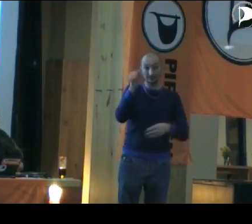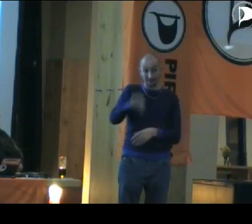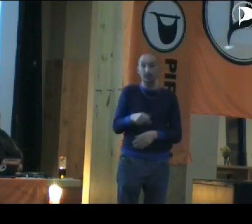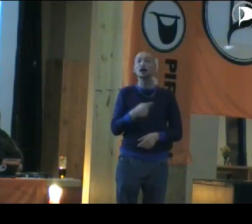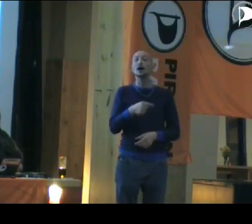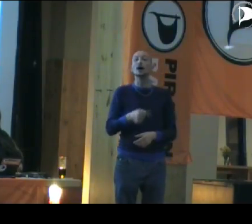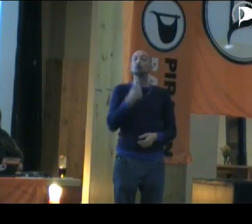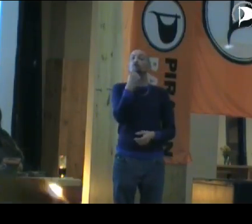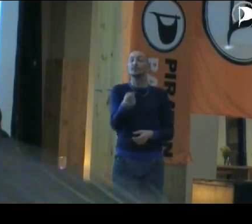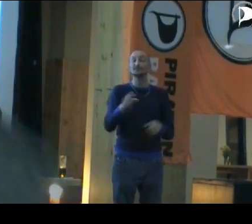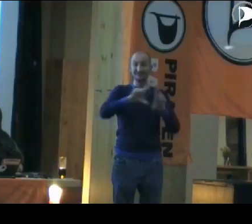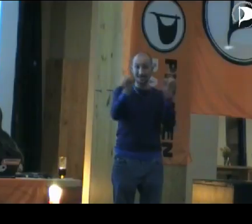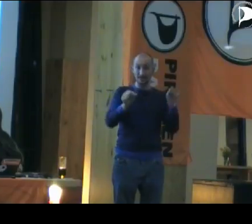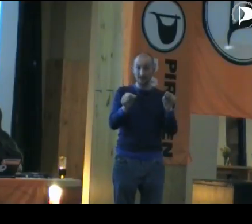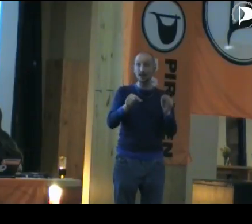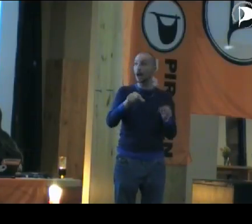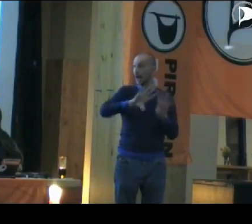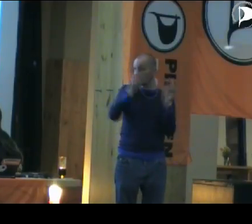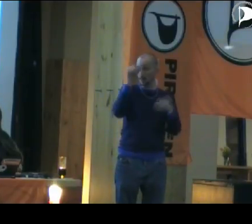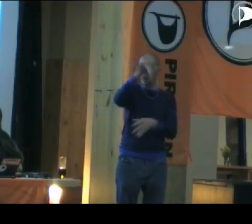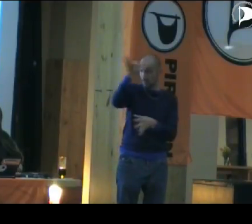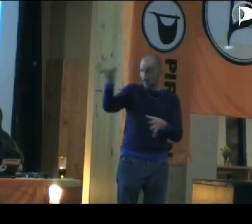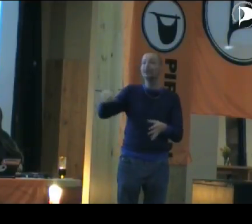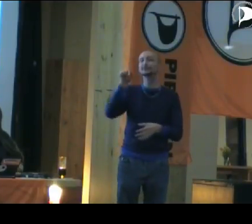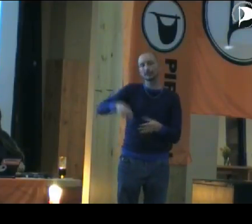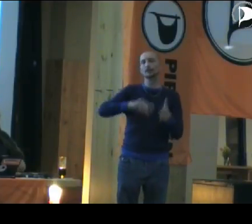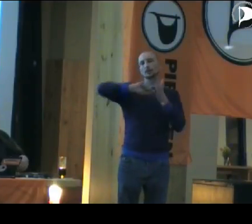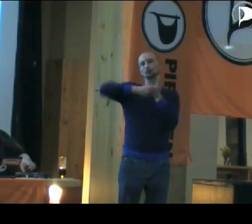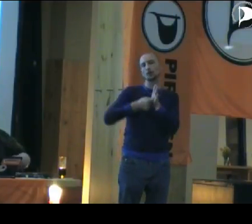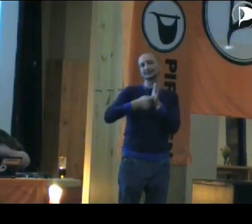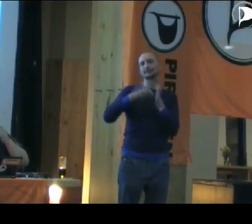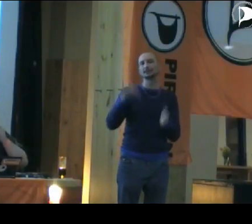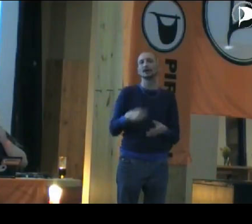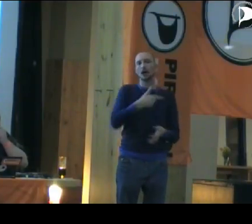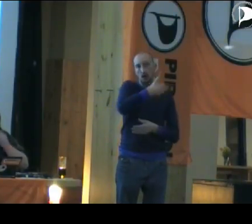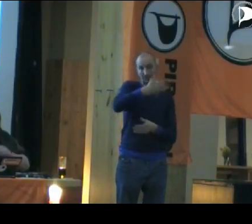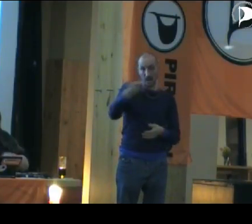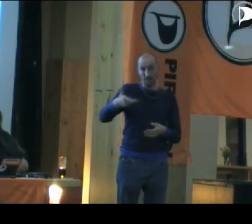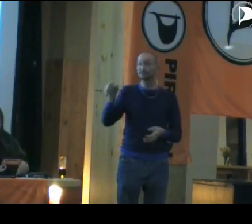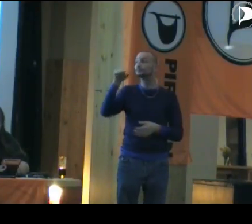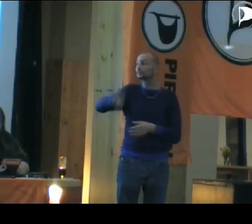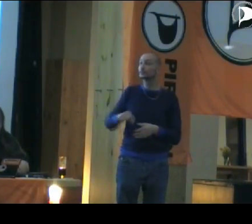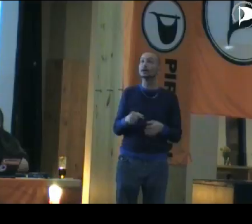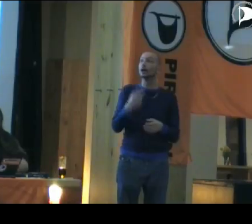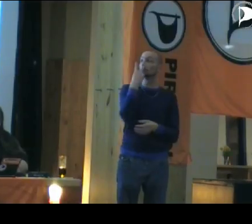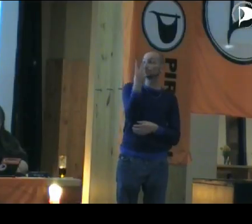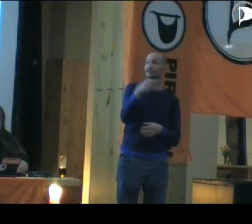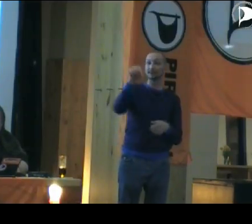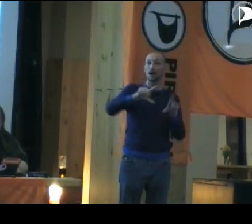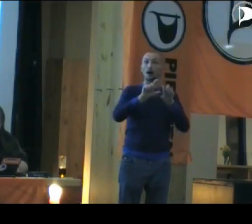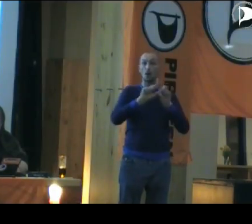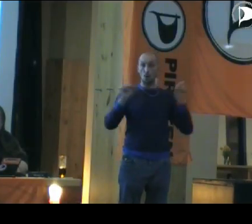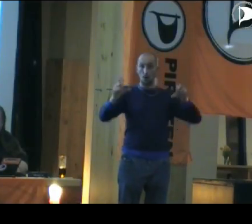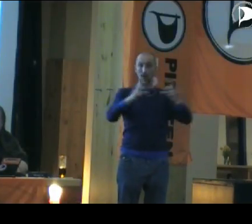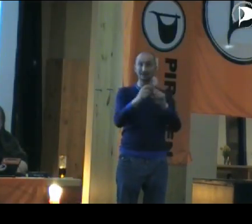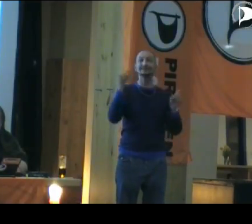damit ist die stütze ausgabe jeden geschlossen die unbedingt herumzeigen jeder heimlich auf diesen werken ich bitte die